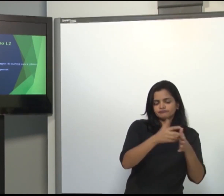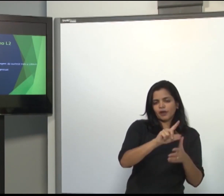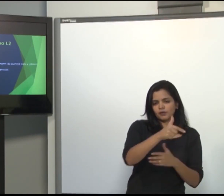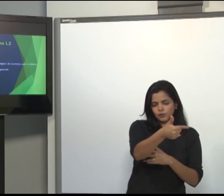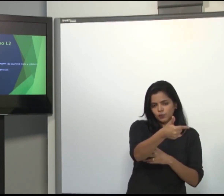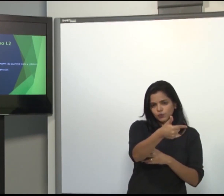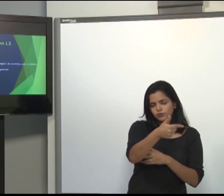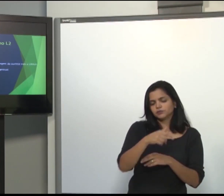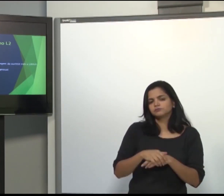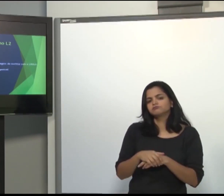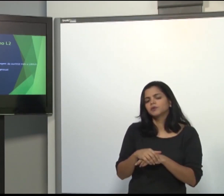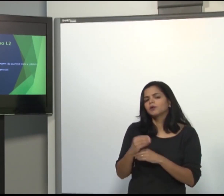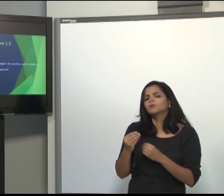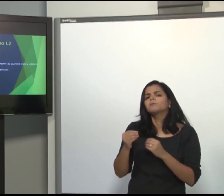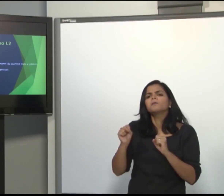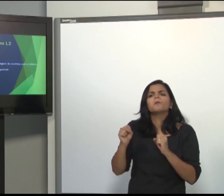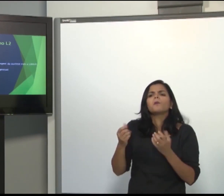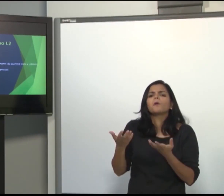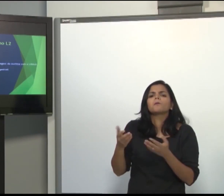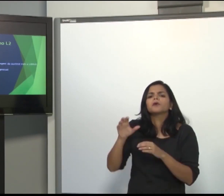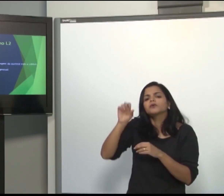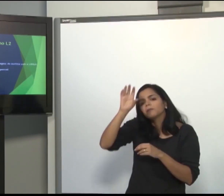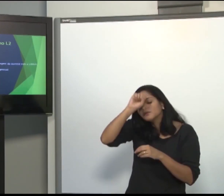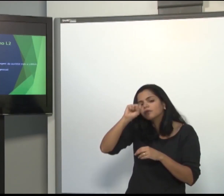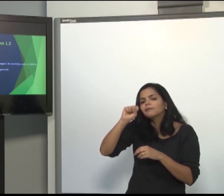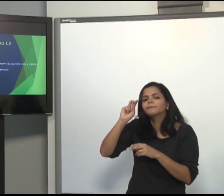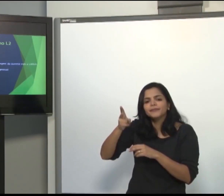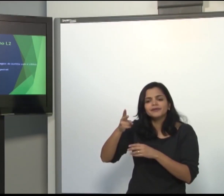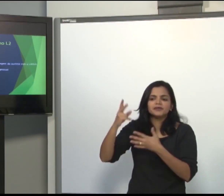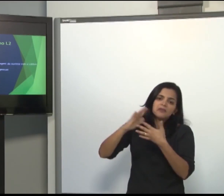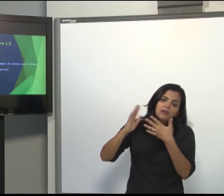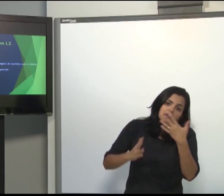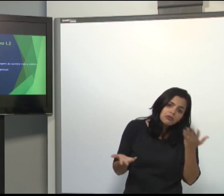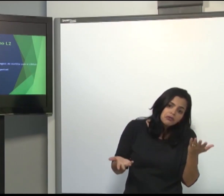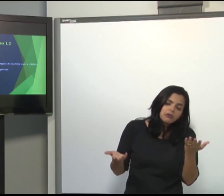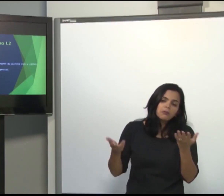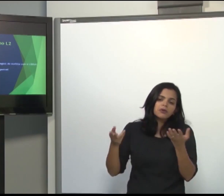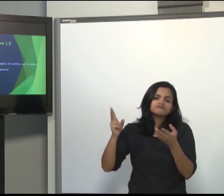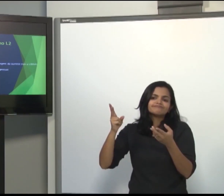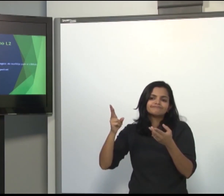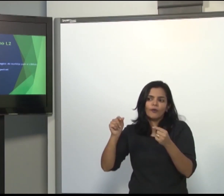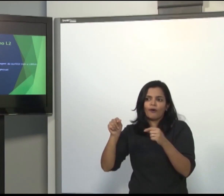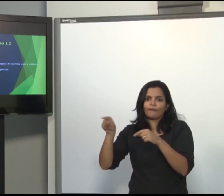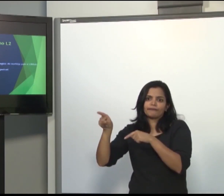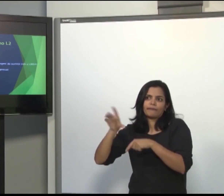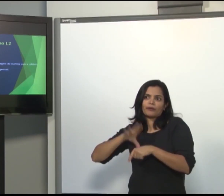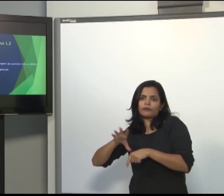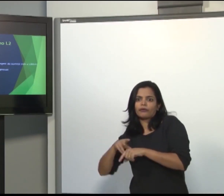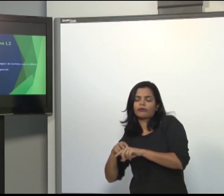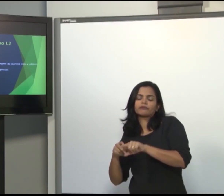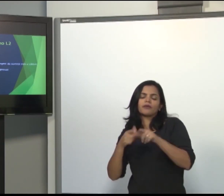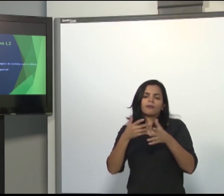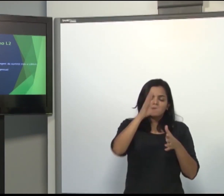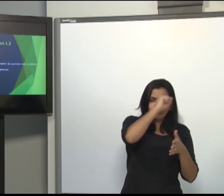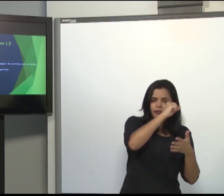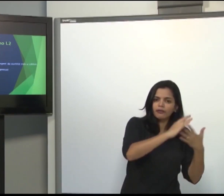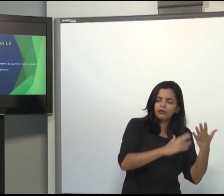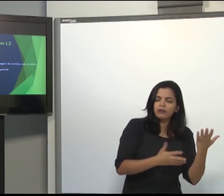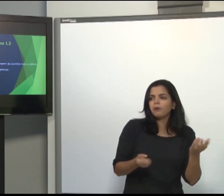Ou seja, ele tem uma língua oral e vai aprender a língua de sinais. Então, ele pode aprender a Libras,